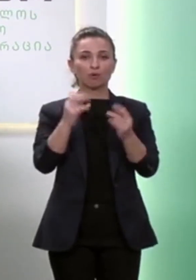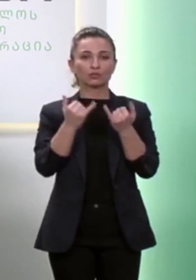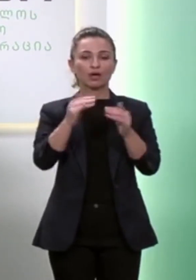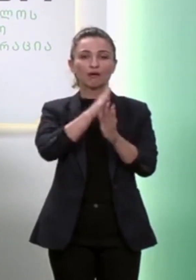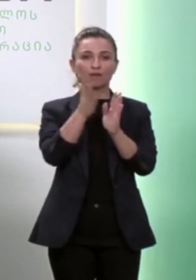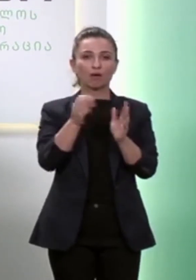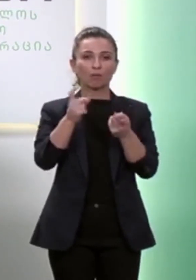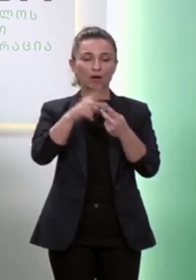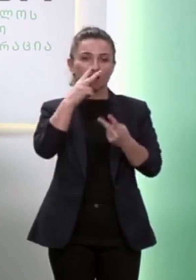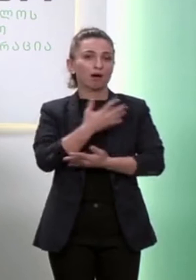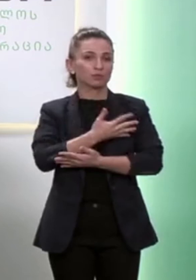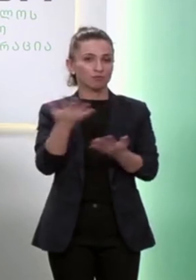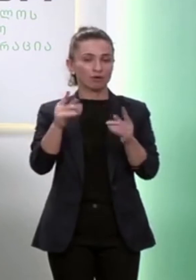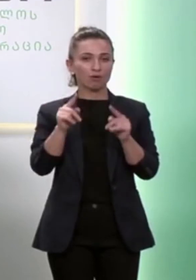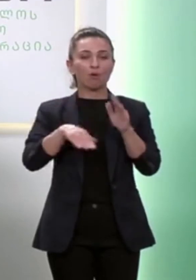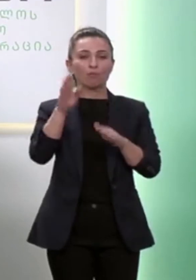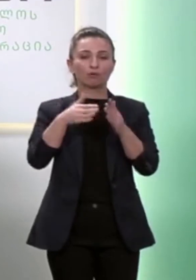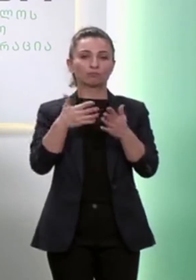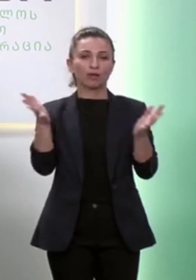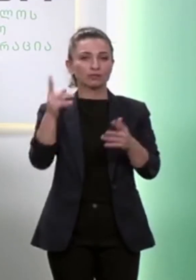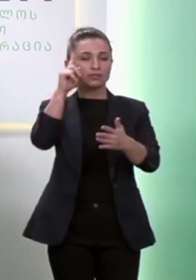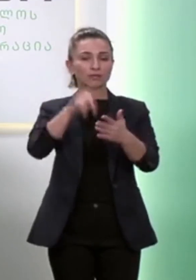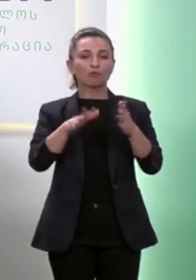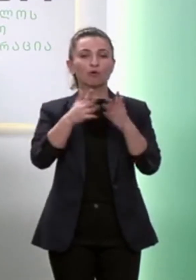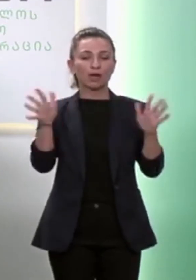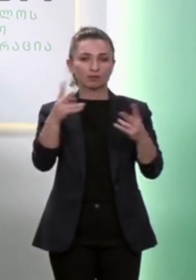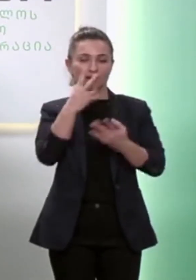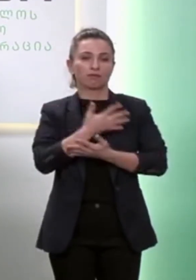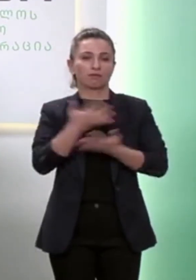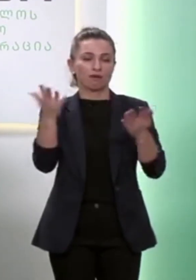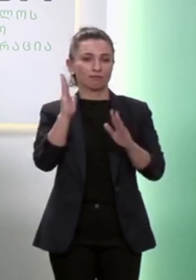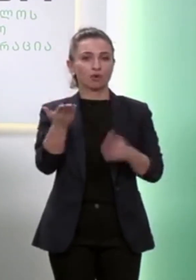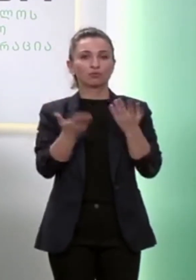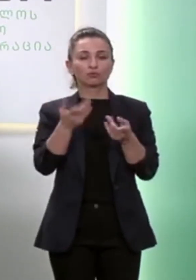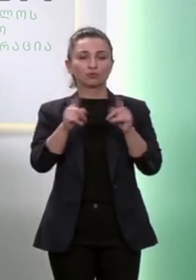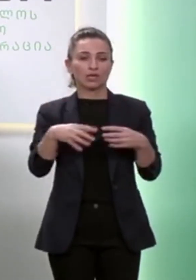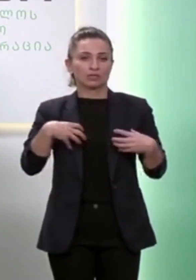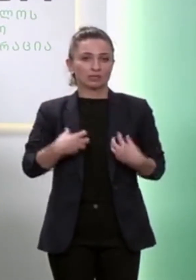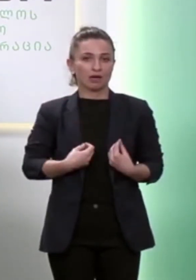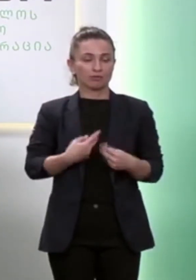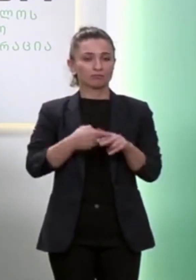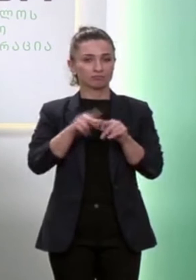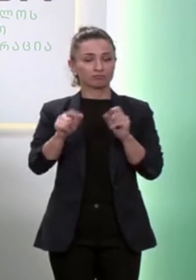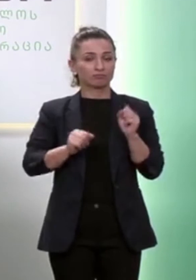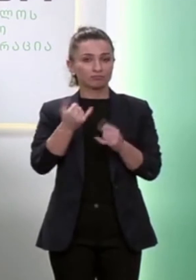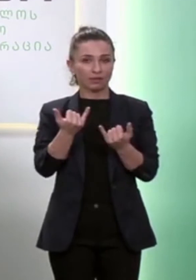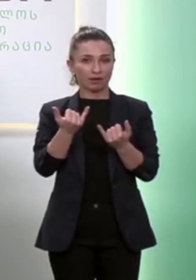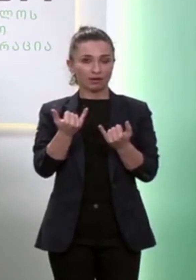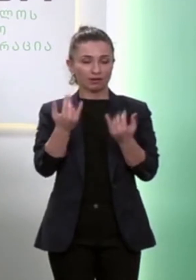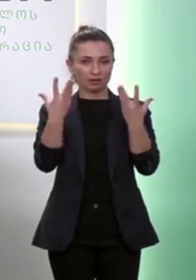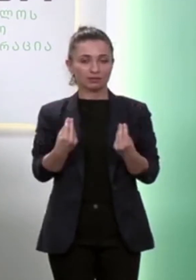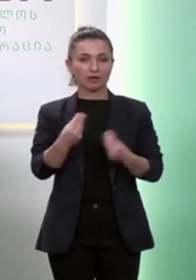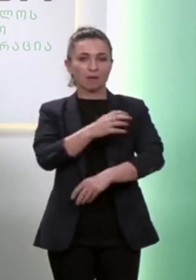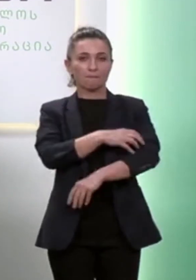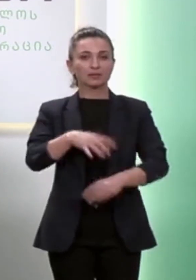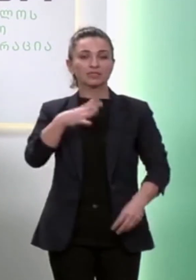ყველა უბანზე გამჭვირვალობას, უფრო მეტ სანდოობას და უფრო მეტ ღიაობას. თუმცა სამწუხაროდ მიუხედავად ამისა, დღეს